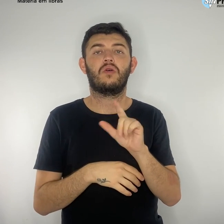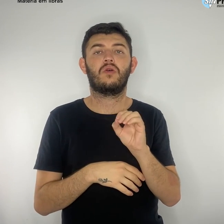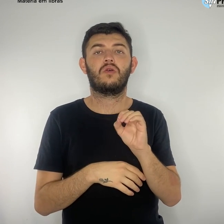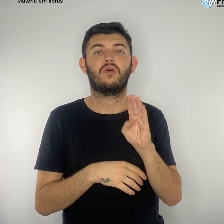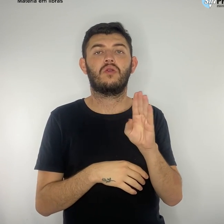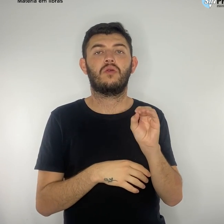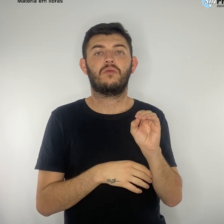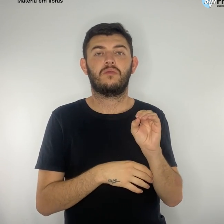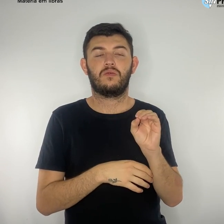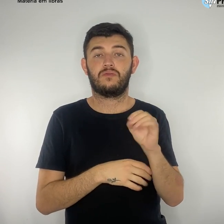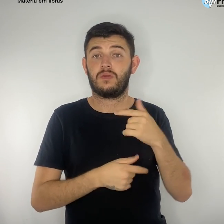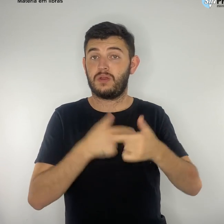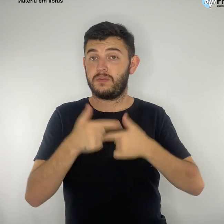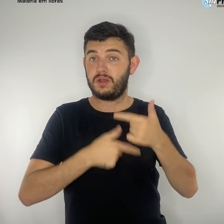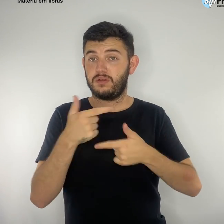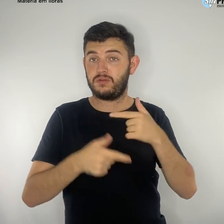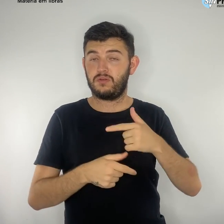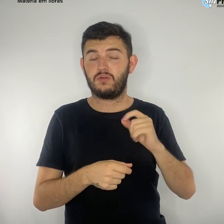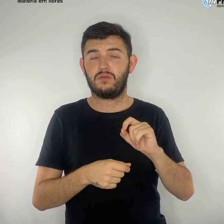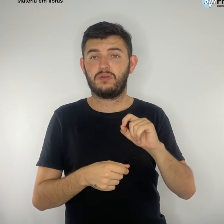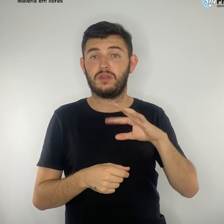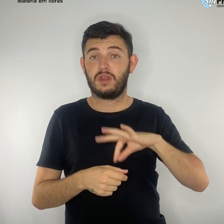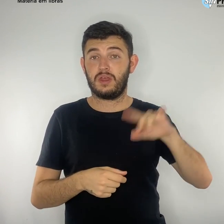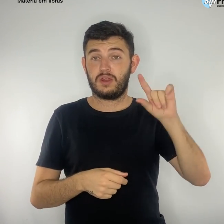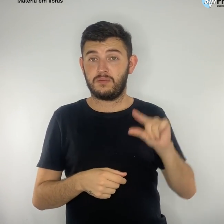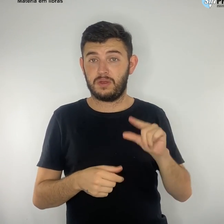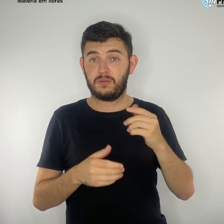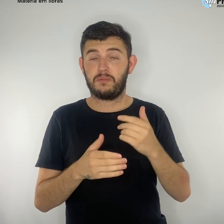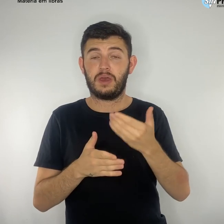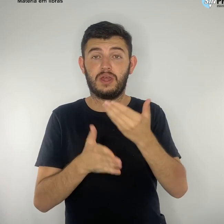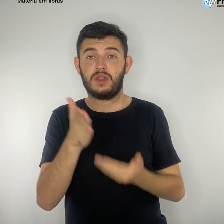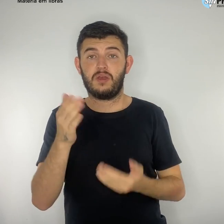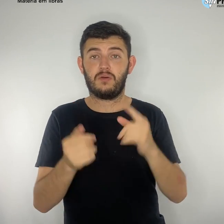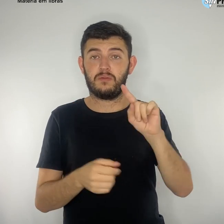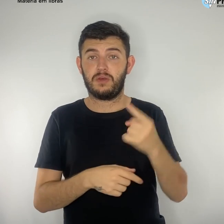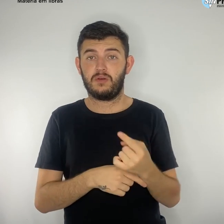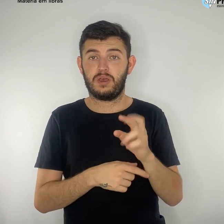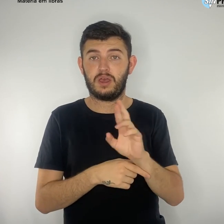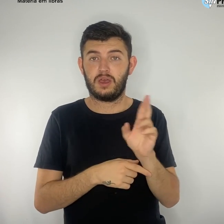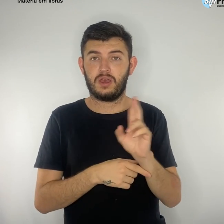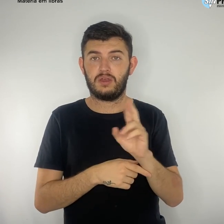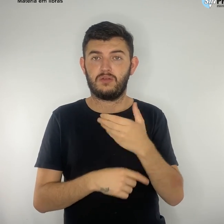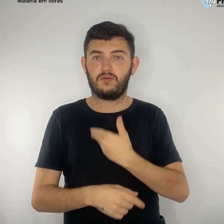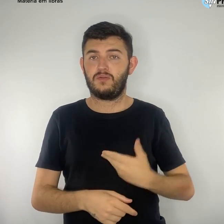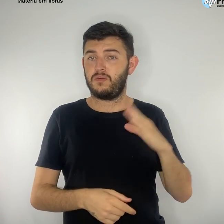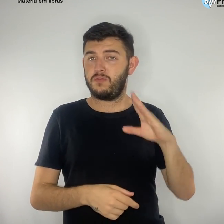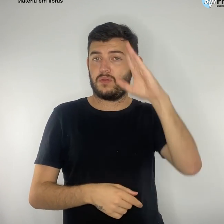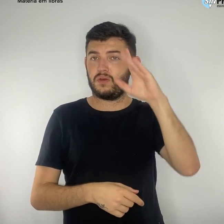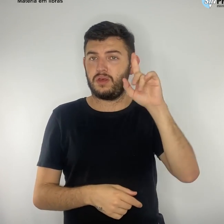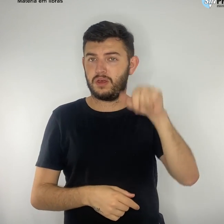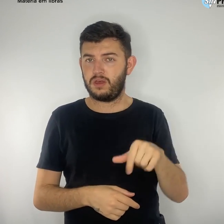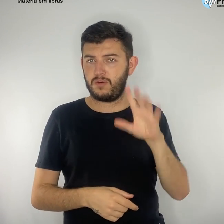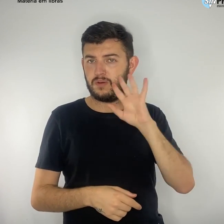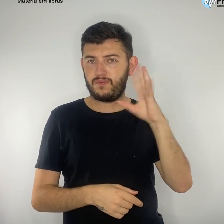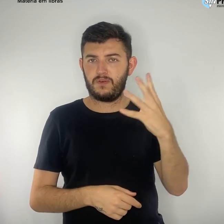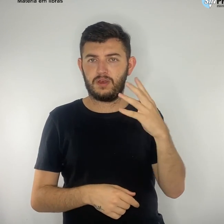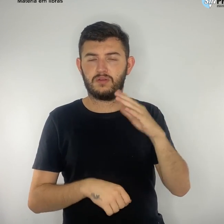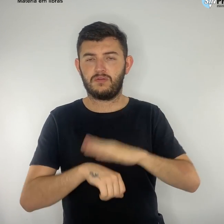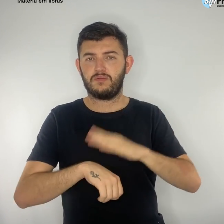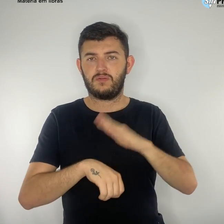1.000 acumulado no governo Bolsonaro. Esse é o efeito no bolso do trabalhador com a mudança